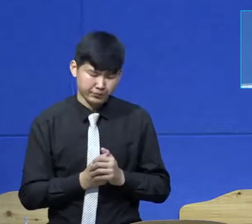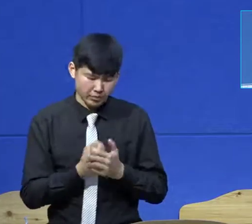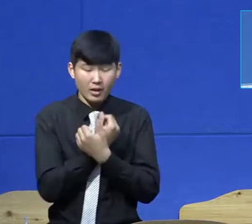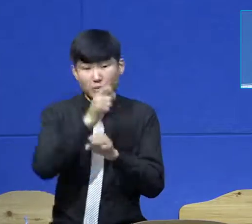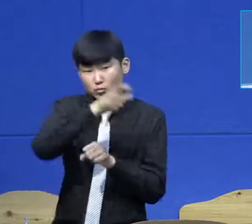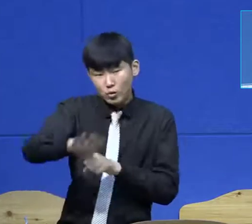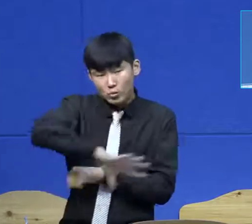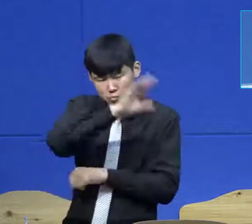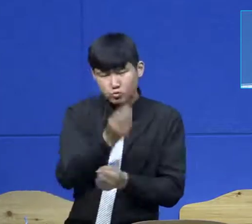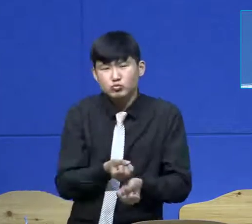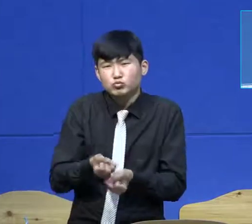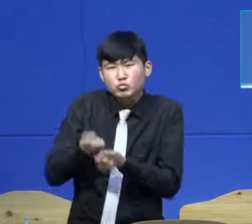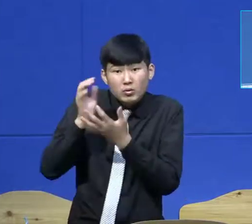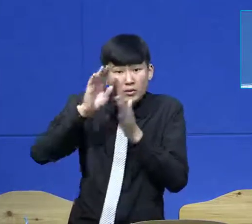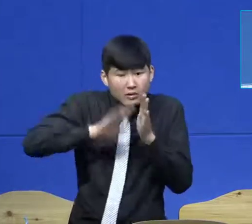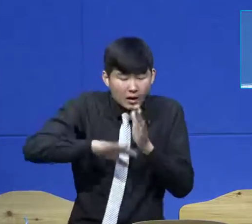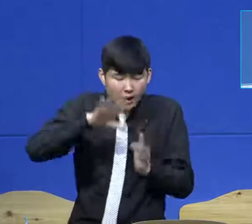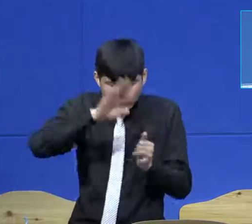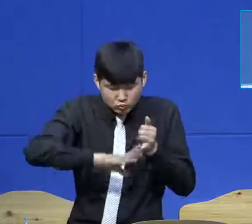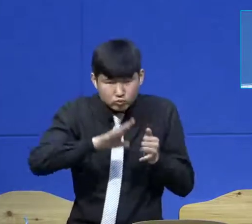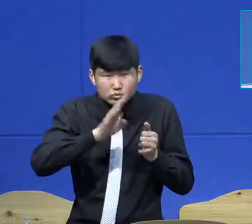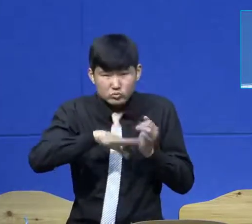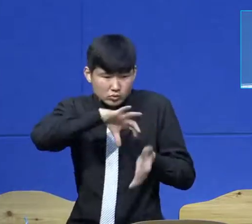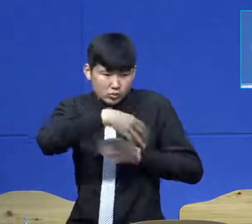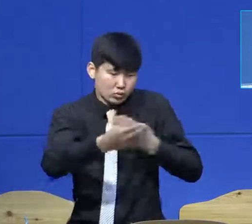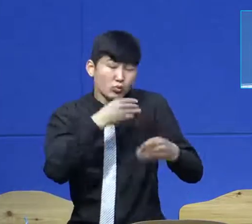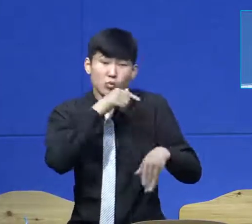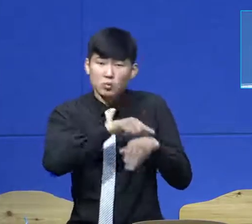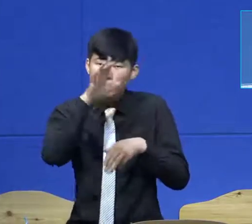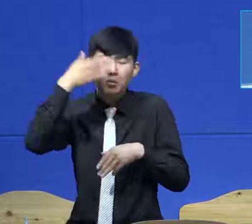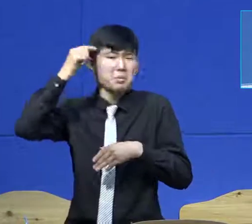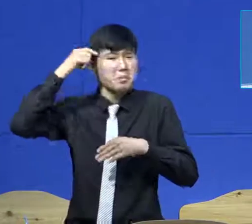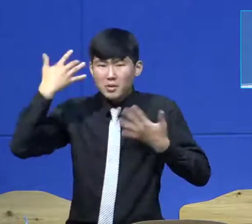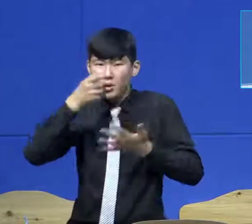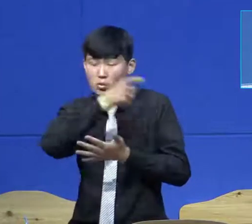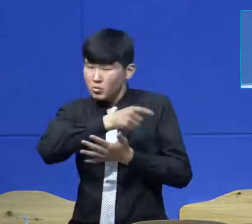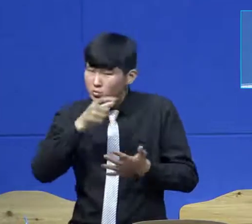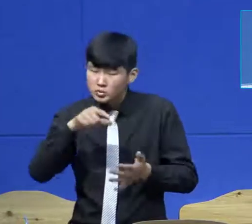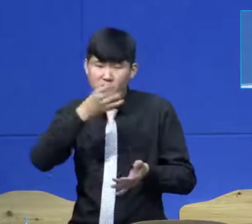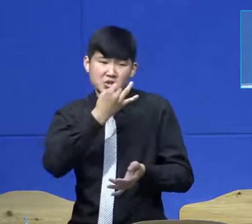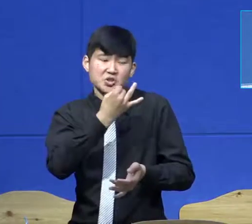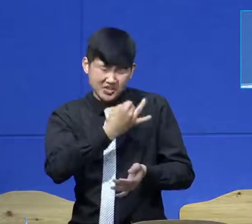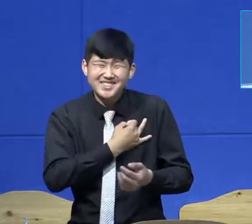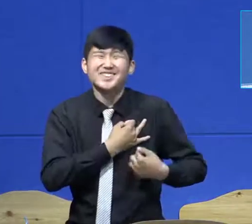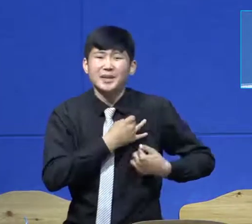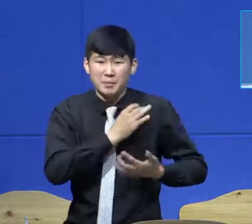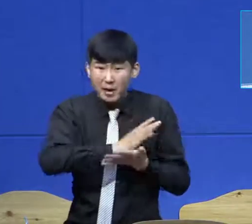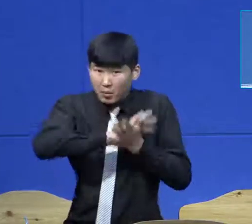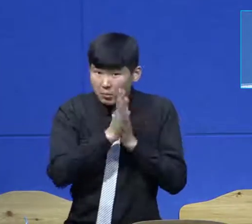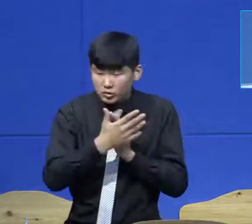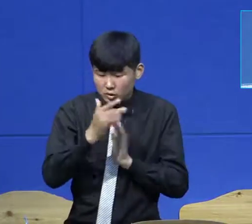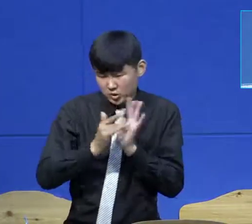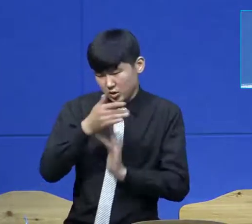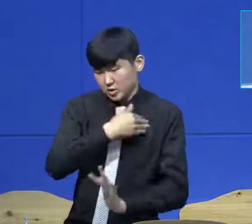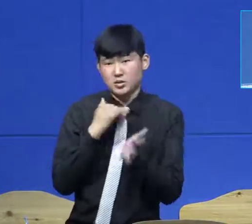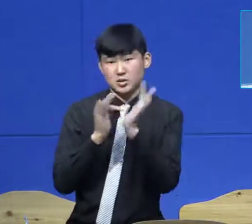аврагдсан хүмүүс бүгд өргөцсөн дараа хамгийн сүлдлхий дээр шүүхдэх үед Бурханыг мэддэггүй хүмүүс, итгэх нь итгэдэг мөртлөө эзэн Есүсийн